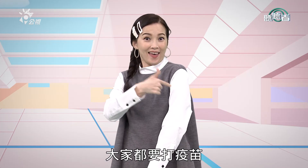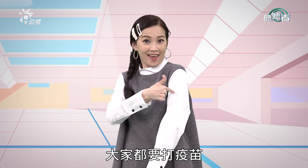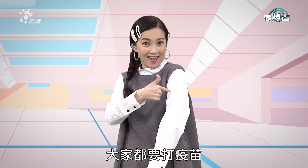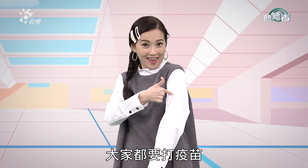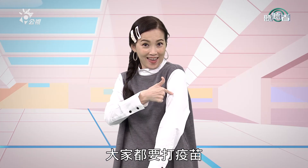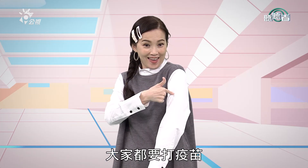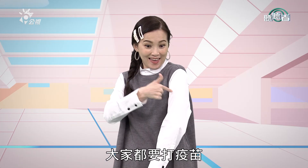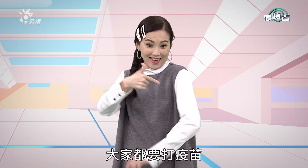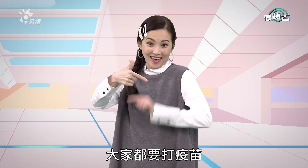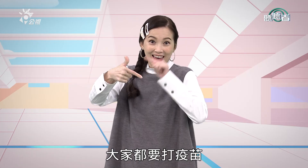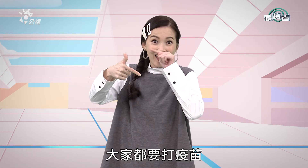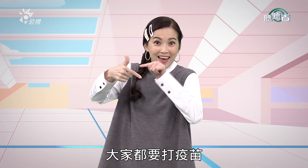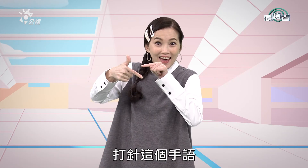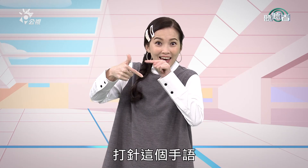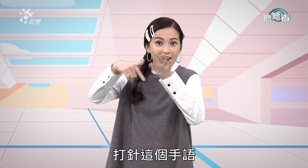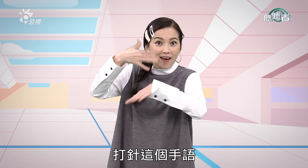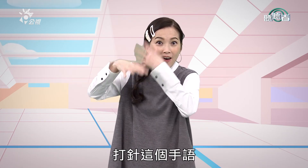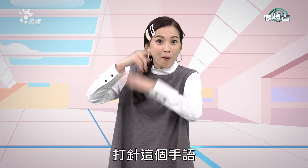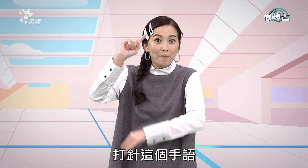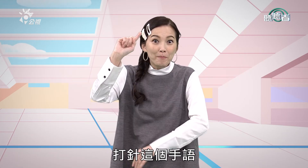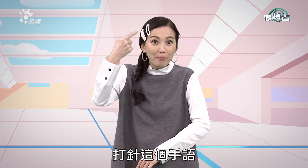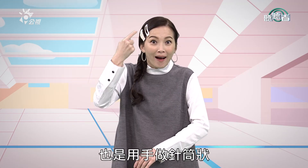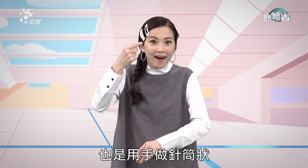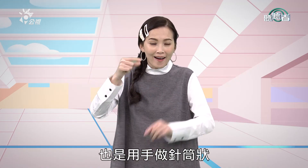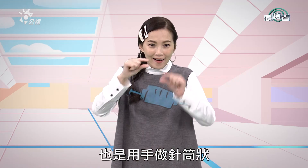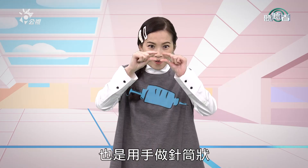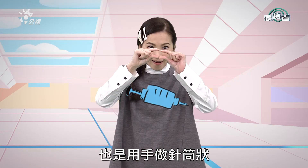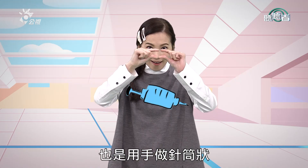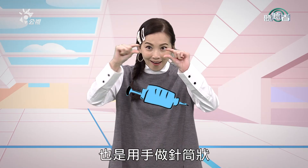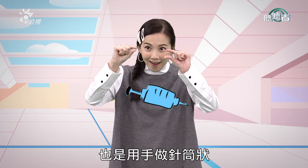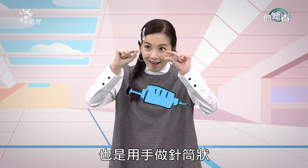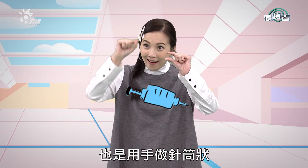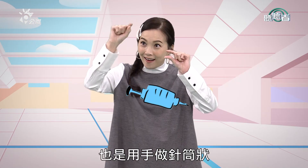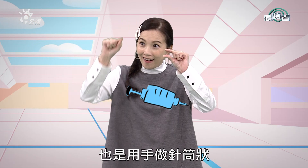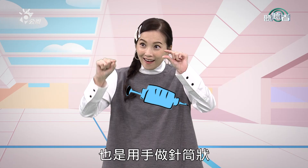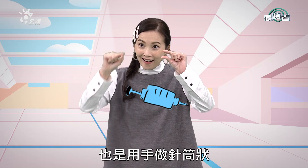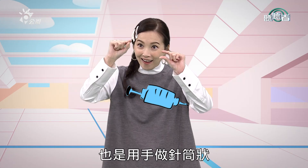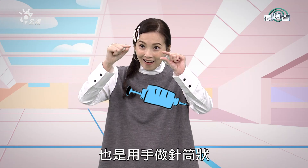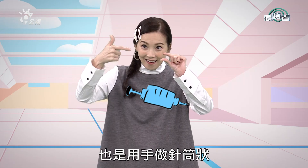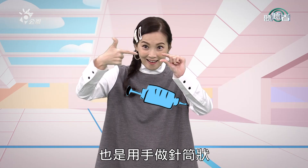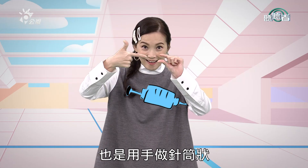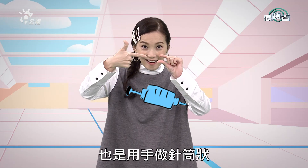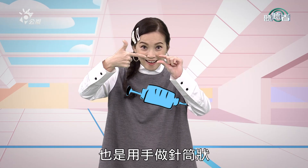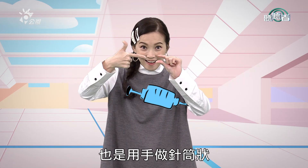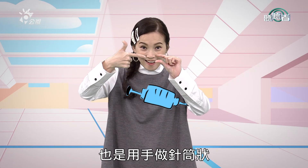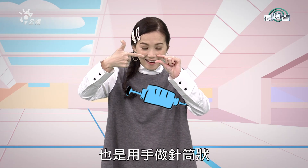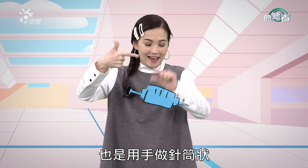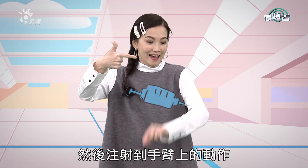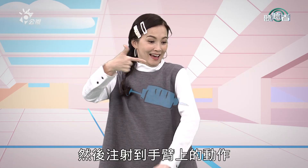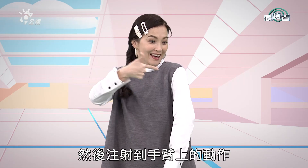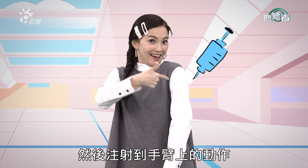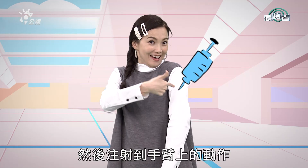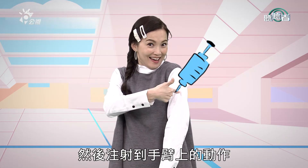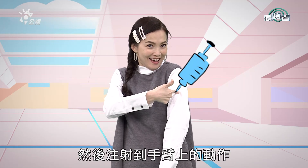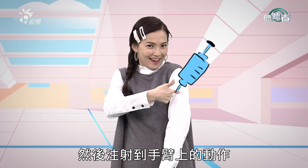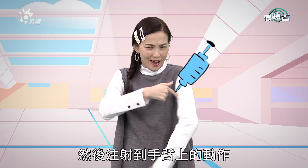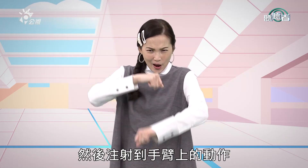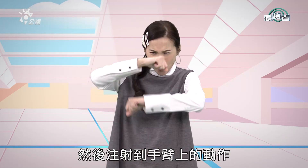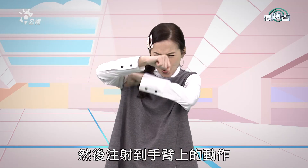疫苗，打针这个手语呢，也是用手做针筒状，然后啊，注射到